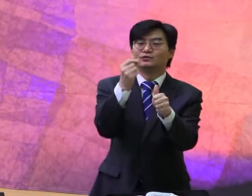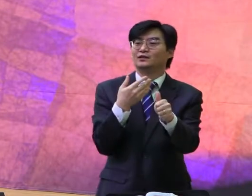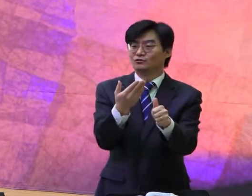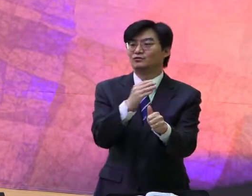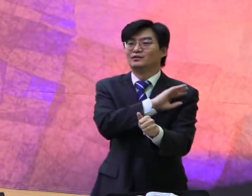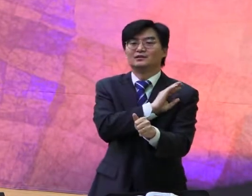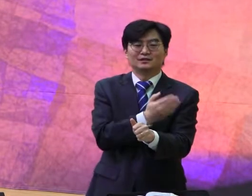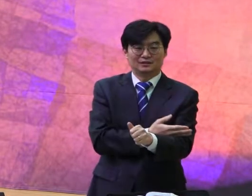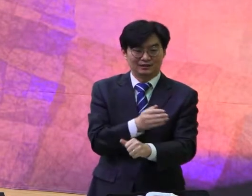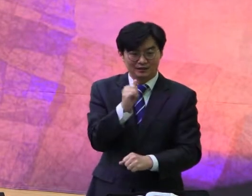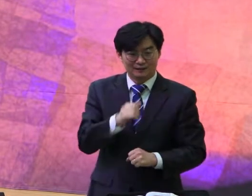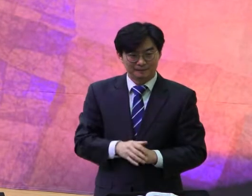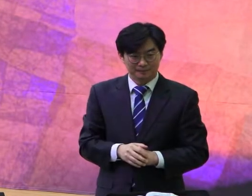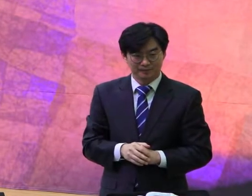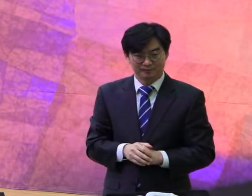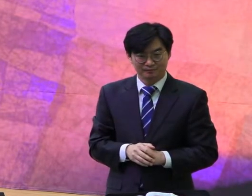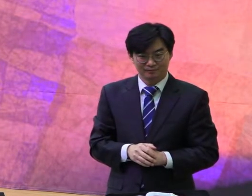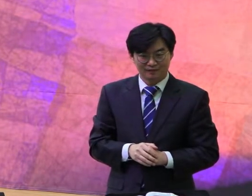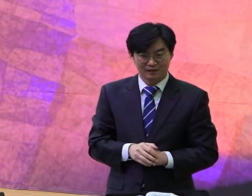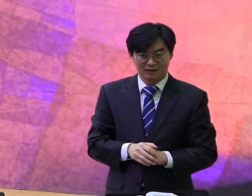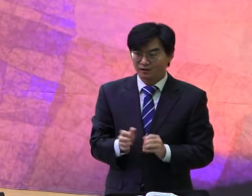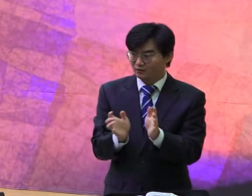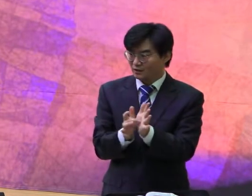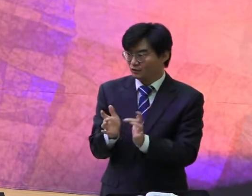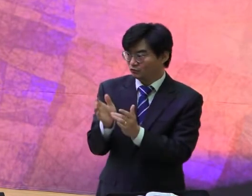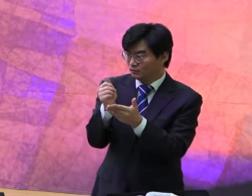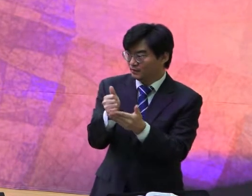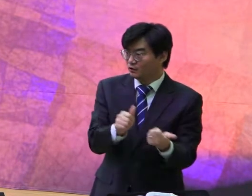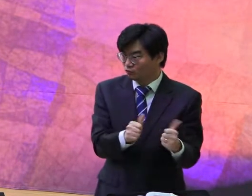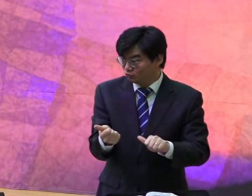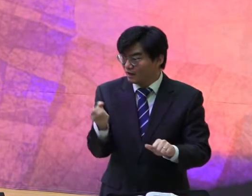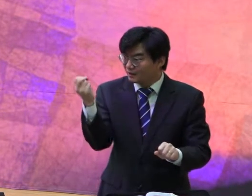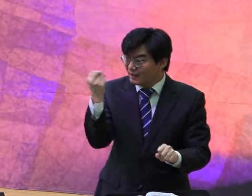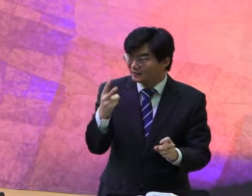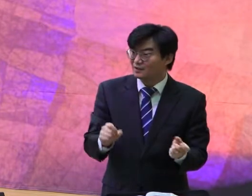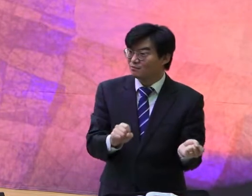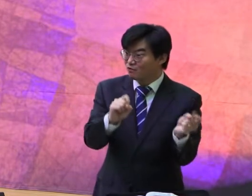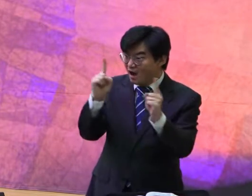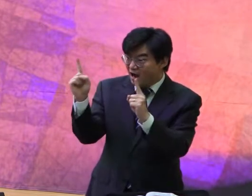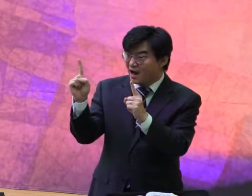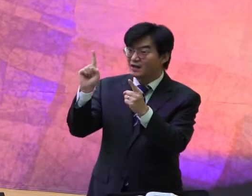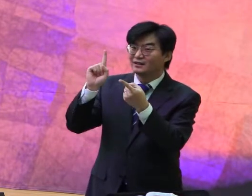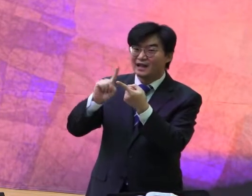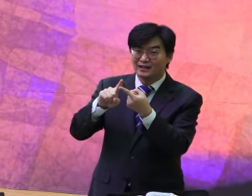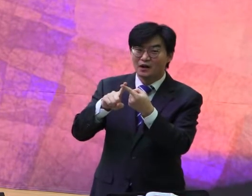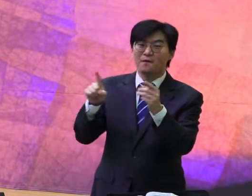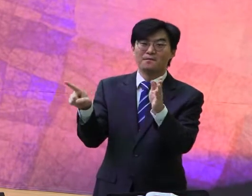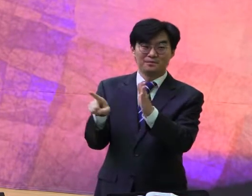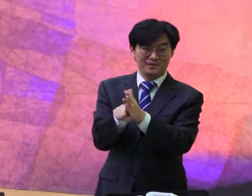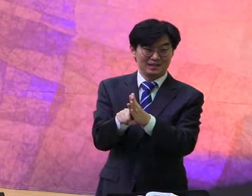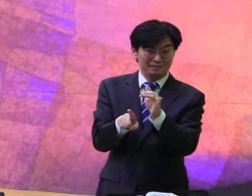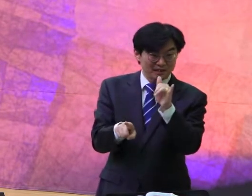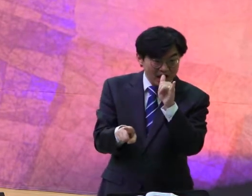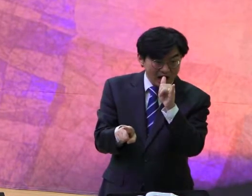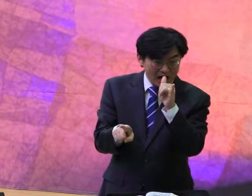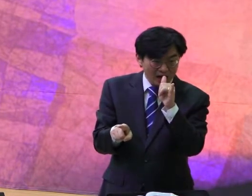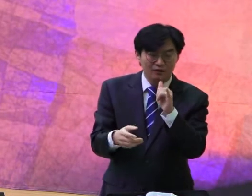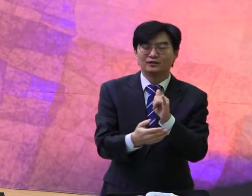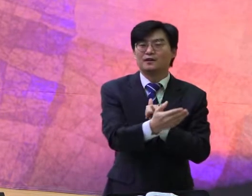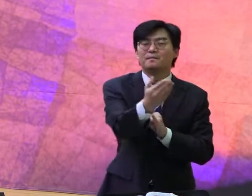그 믿음의 사람은 그 믿음으로 인해서 그분과 함께 예수 그리스도 안에서 함께